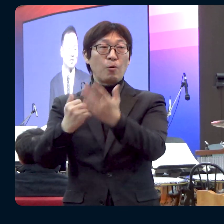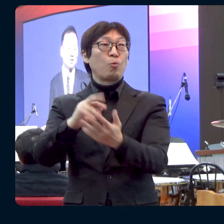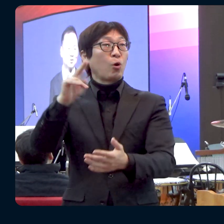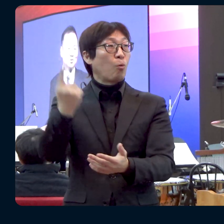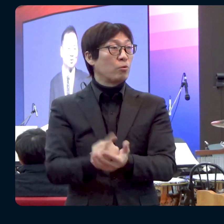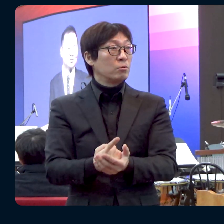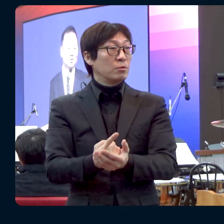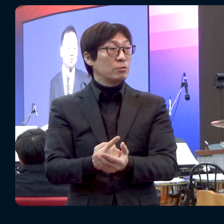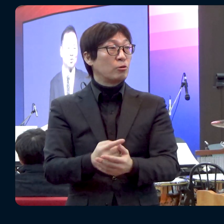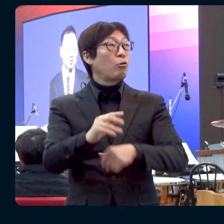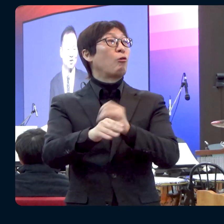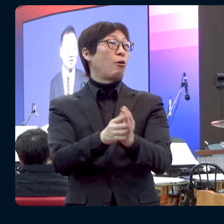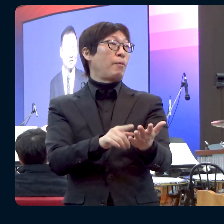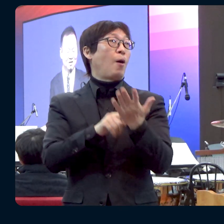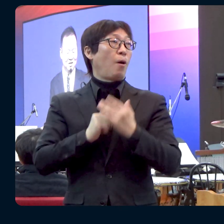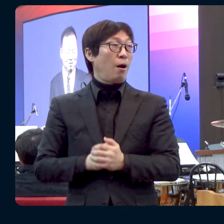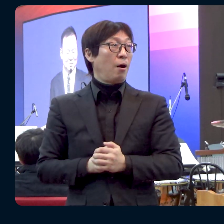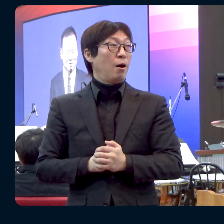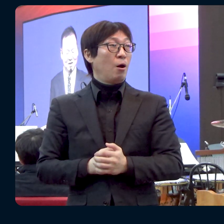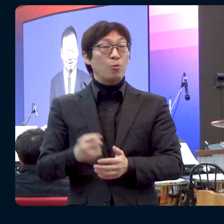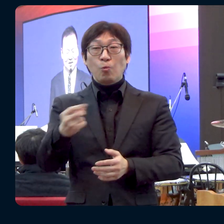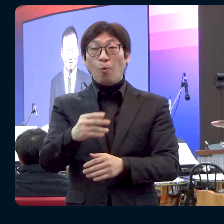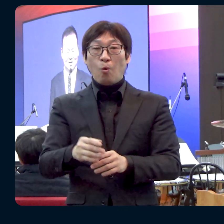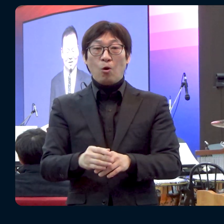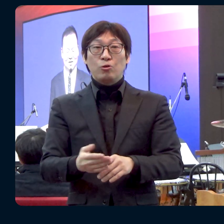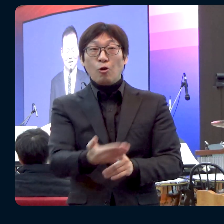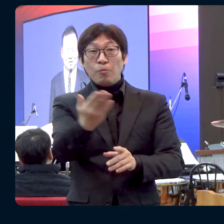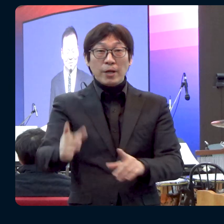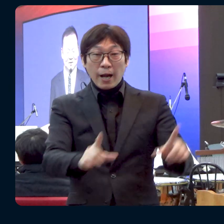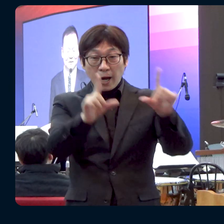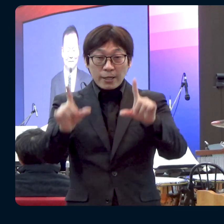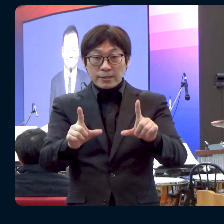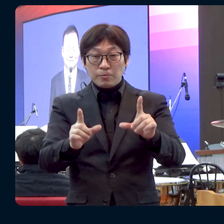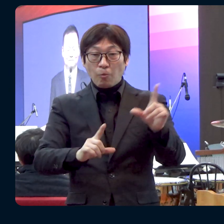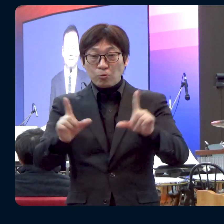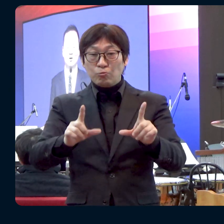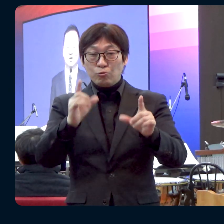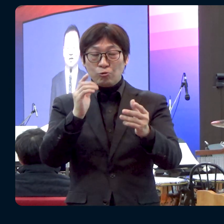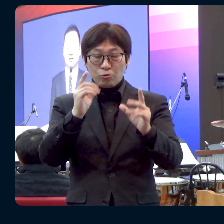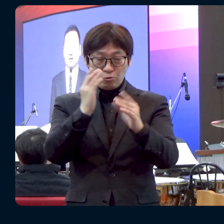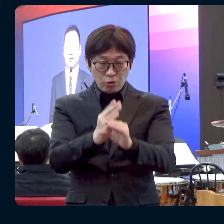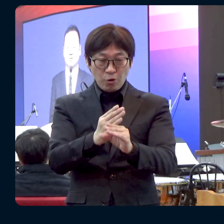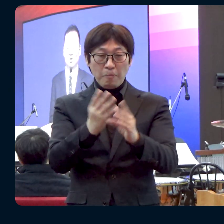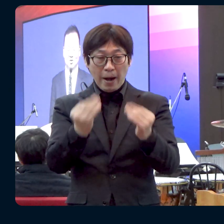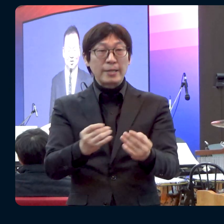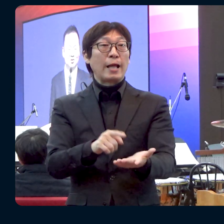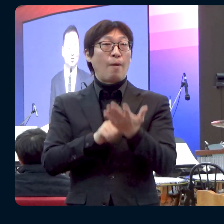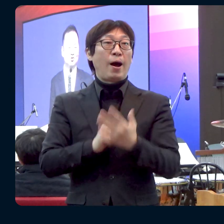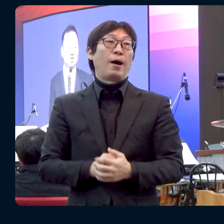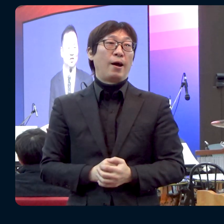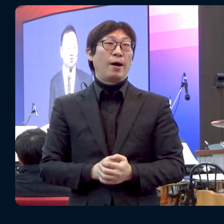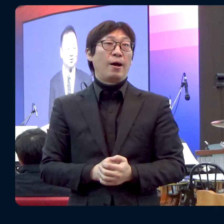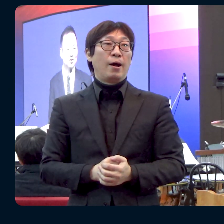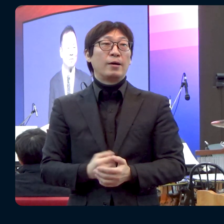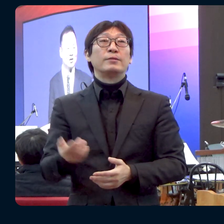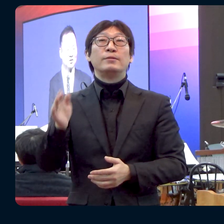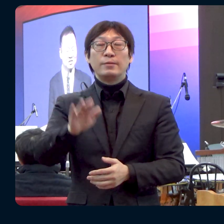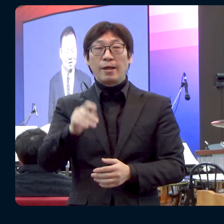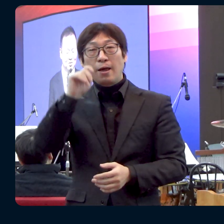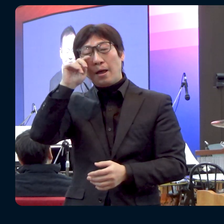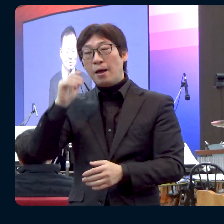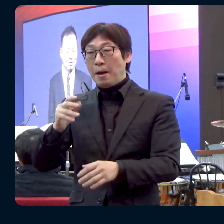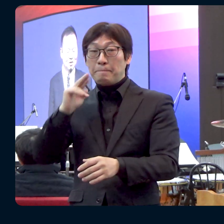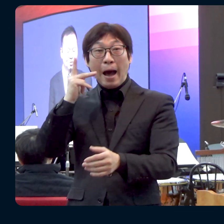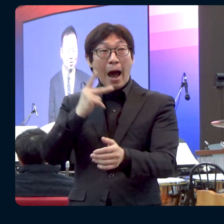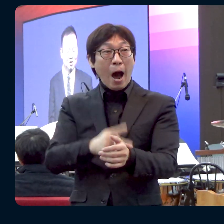이것은 지금 우리가 삶의 현장에서도 종종 목격하는 일이기도 합니다. 하지만 바울이 편들어주는 귀신의